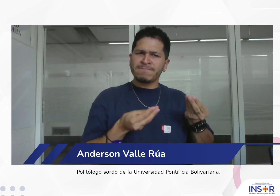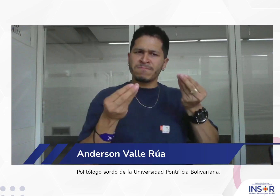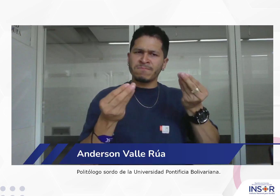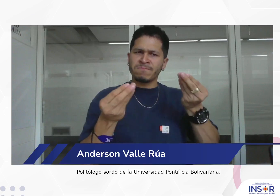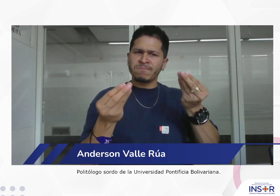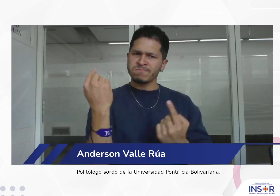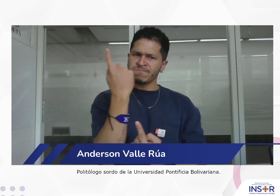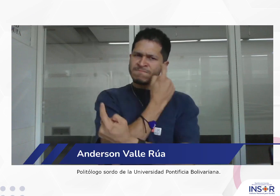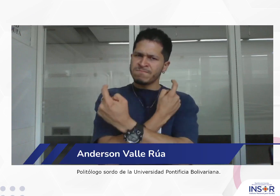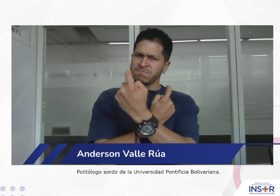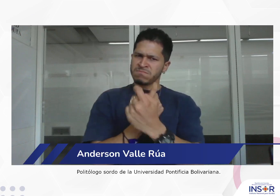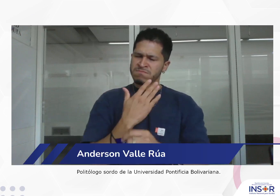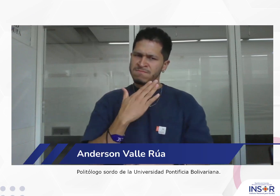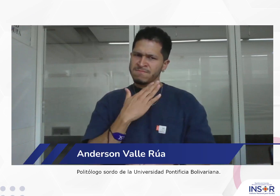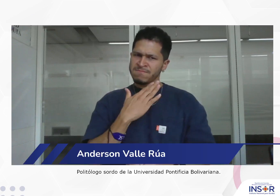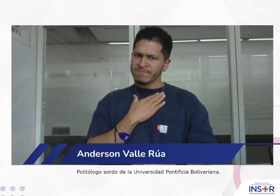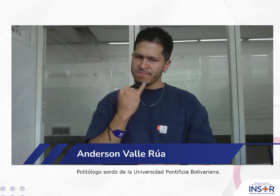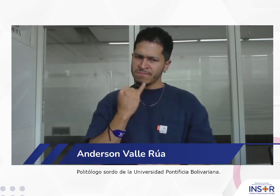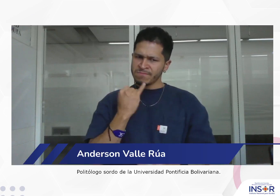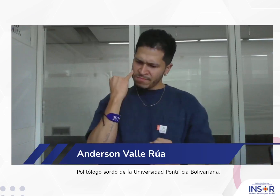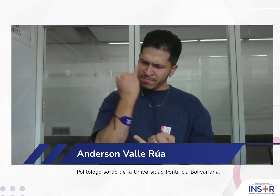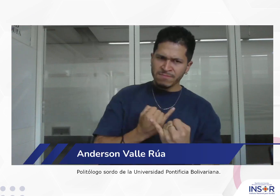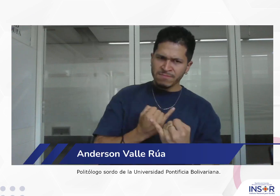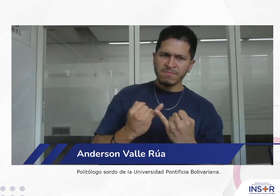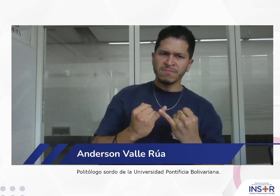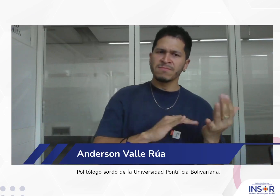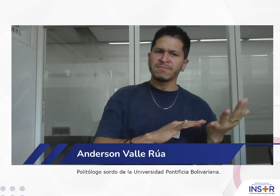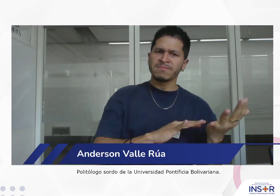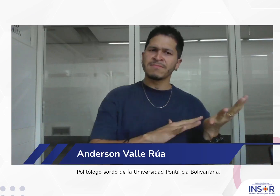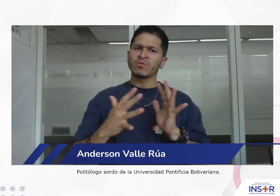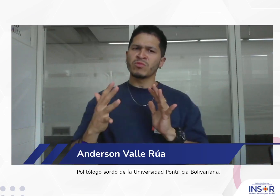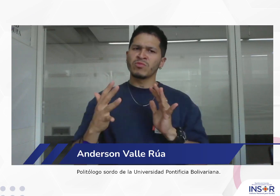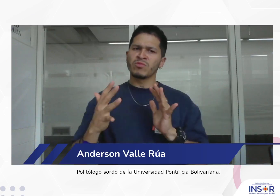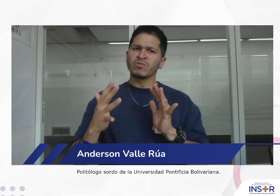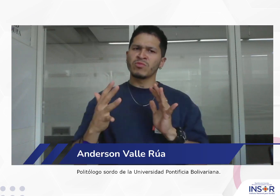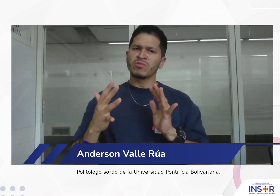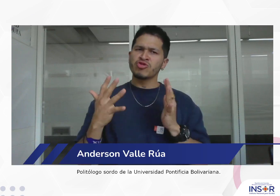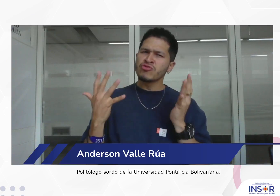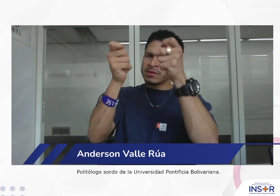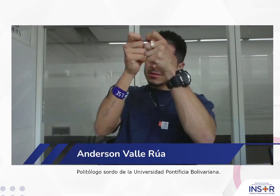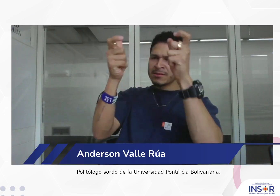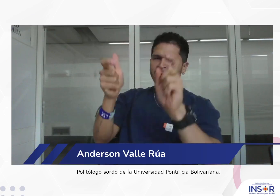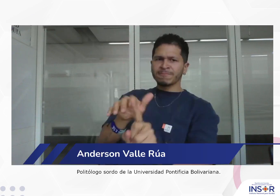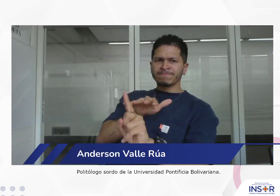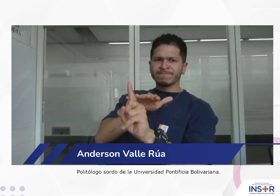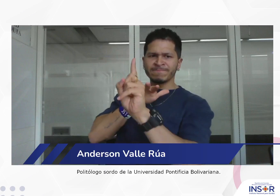recogiendo todos estos insumos que fui haciendo investigación por investigación. En